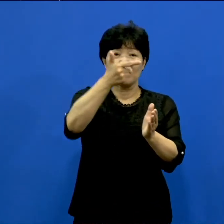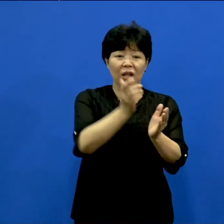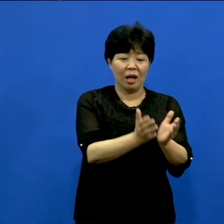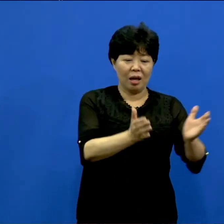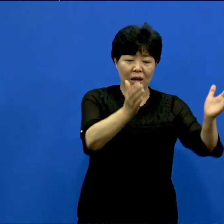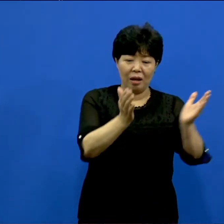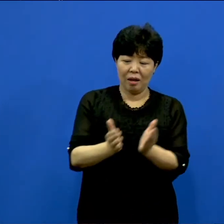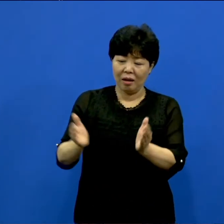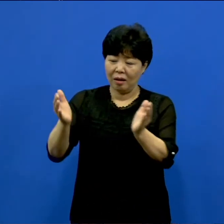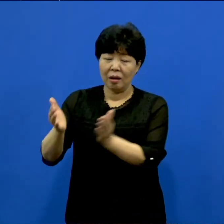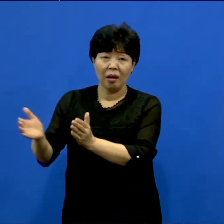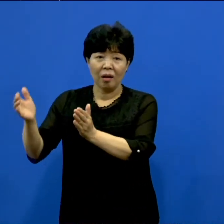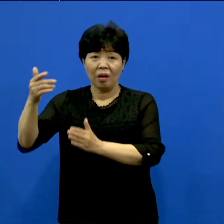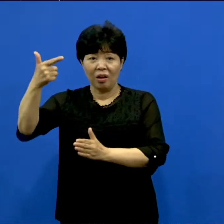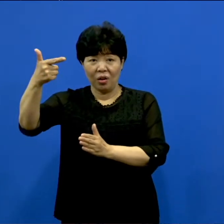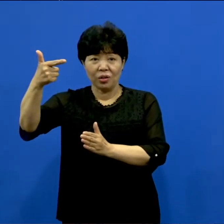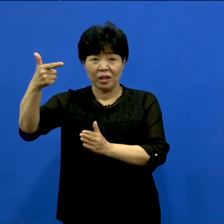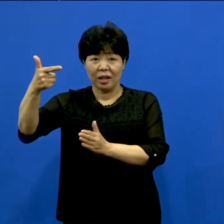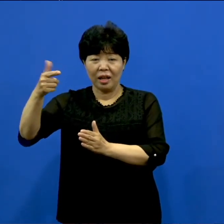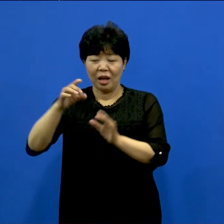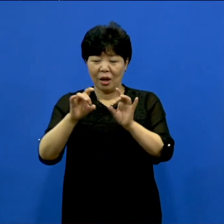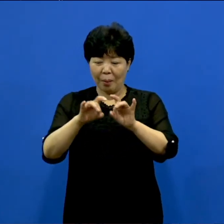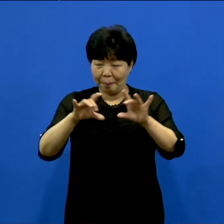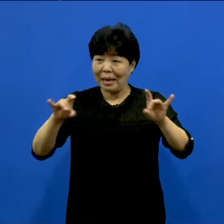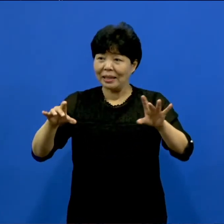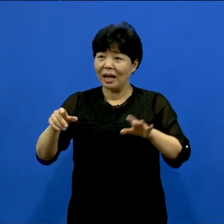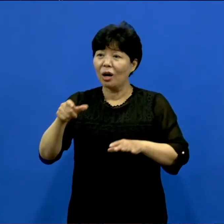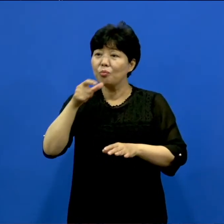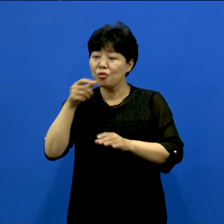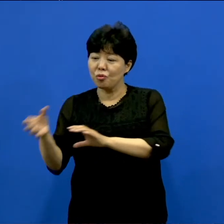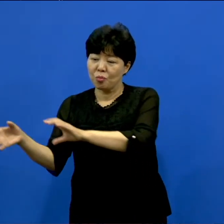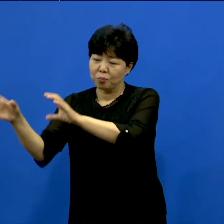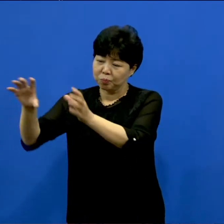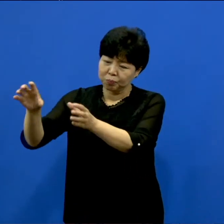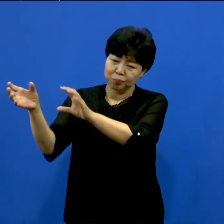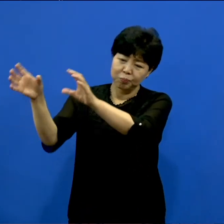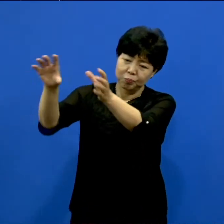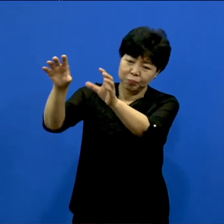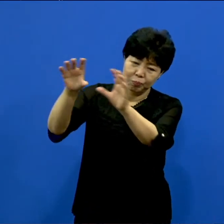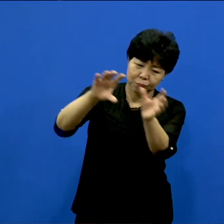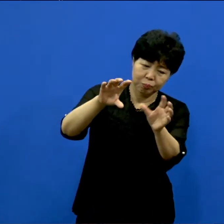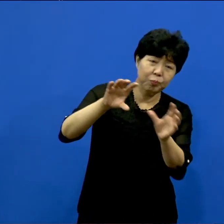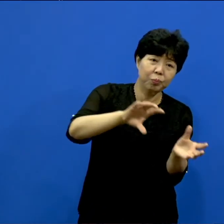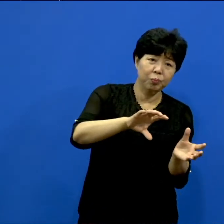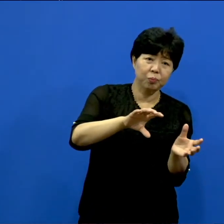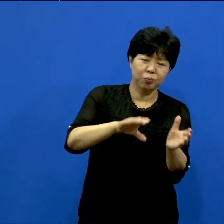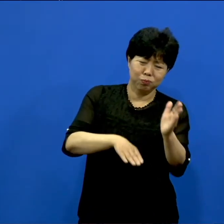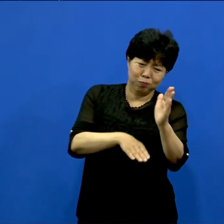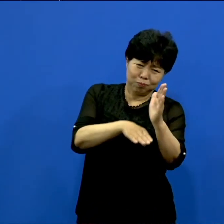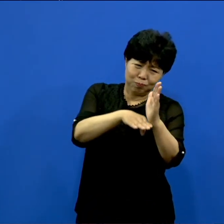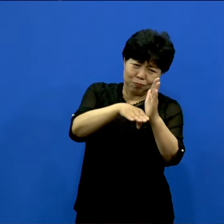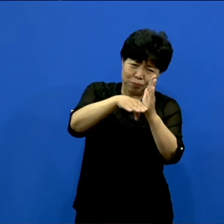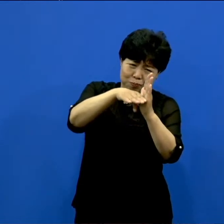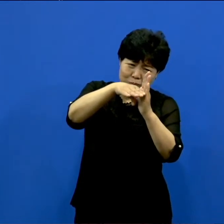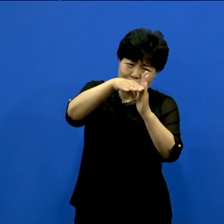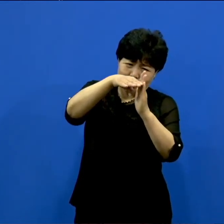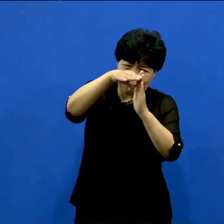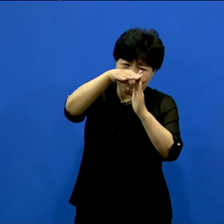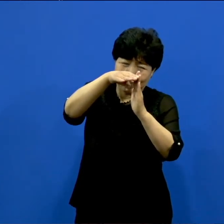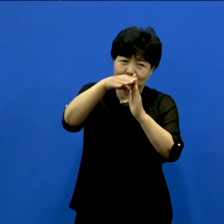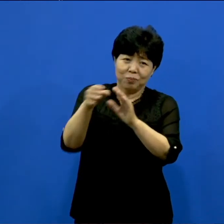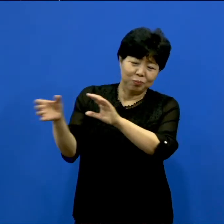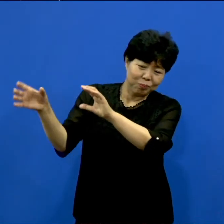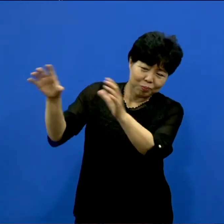하인들에게 물을 채우라. 2장 7절에 보니까 예수께서 그들에게 이르시되 항아리에 물을 채우라 하신즉 아기까지 채우니. 자, 여기까지는 순종했어요,